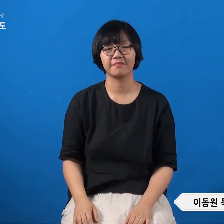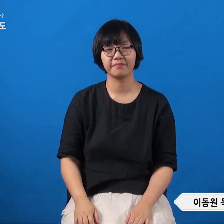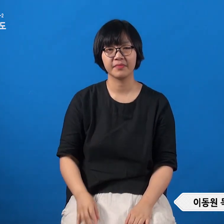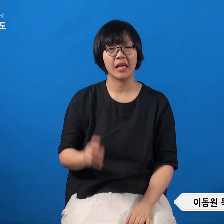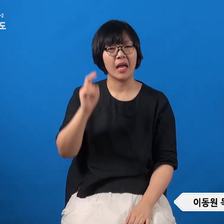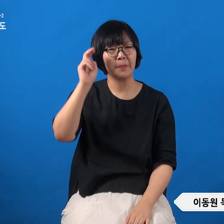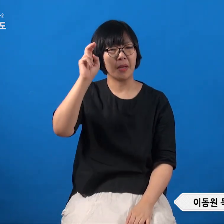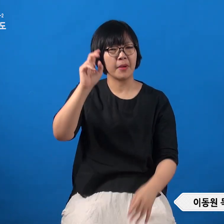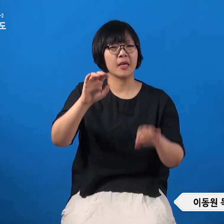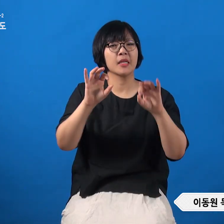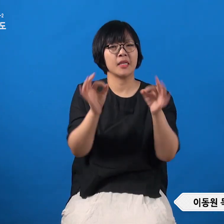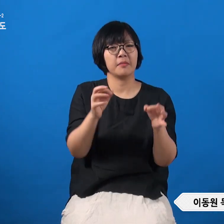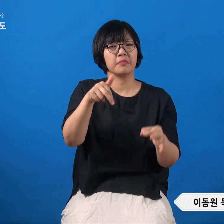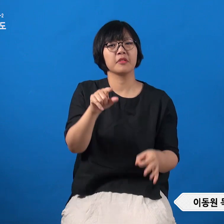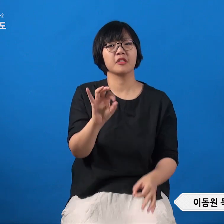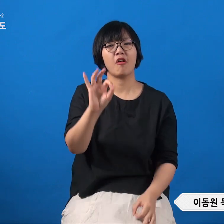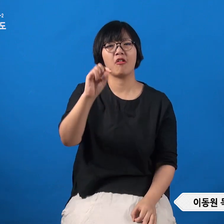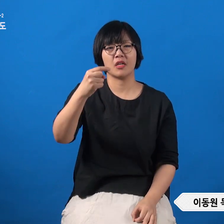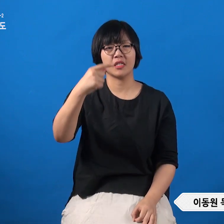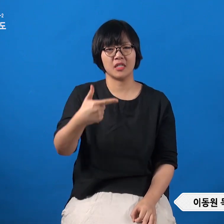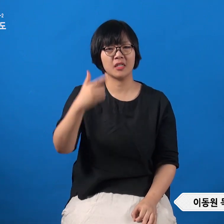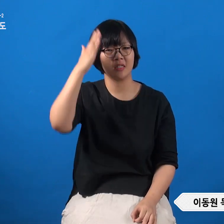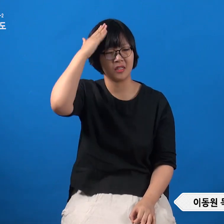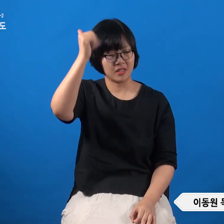김정은 위원장님이 아니겠습니까?